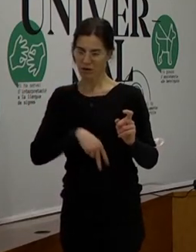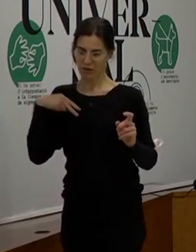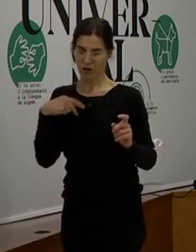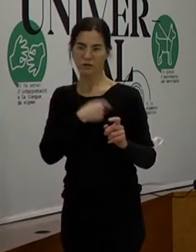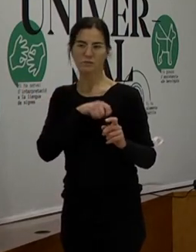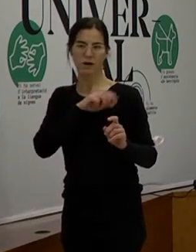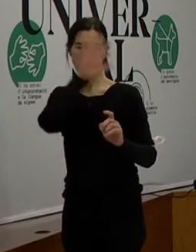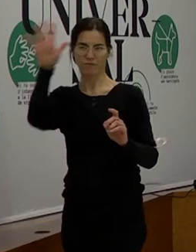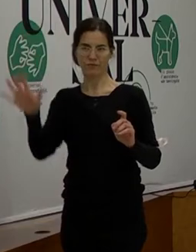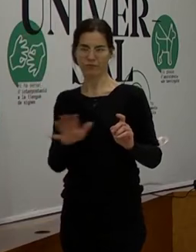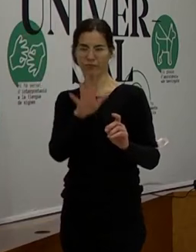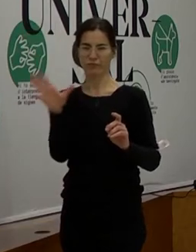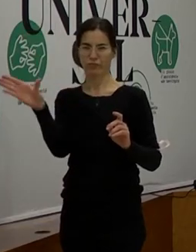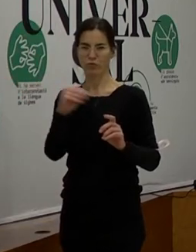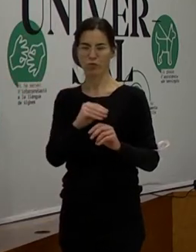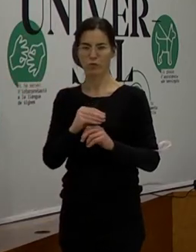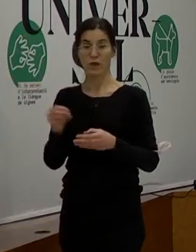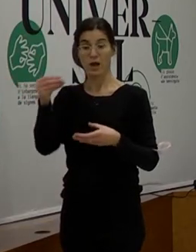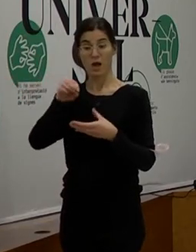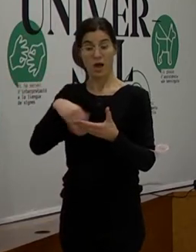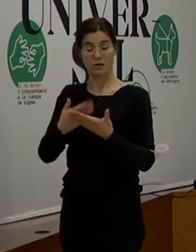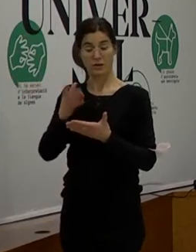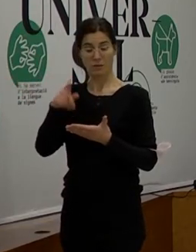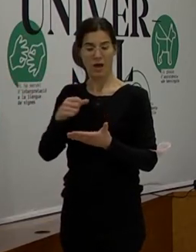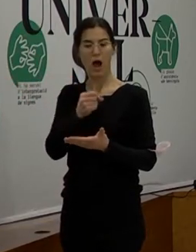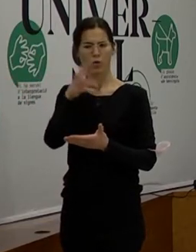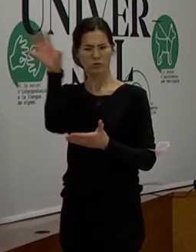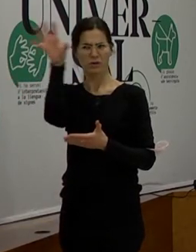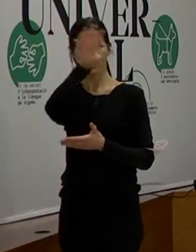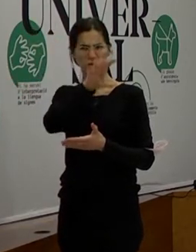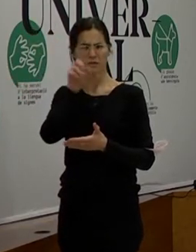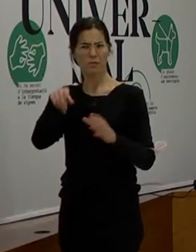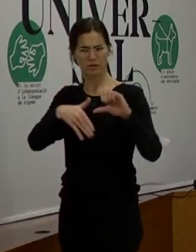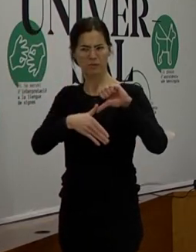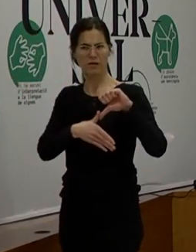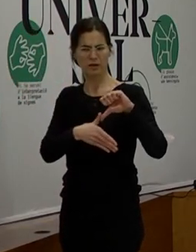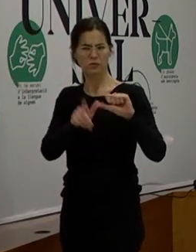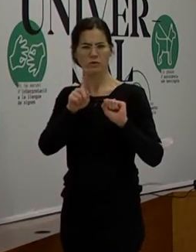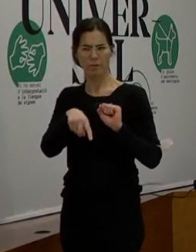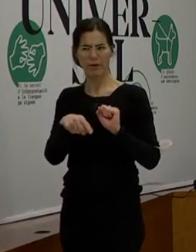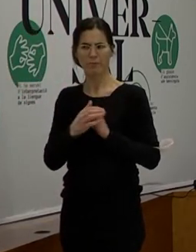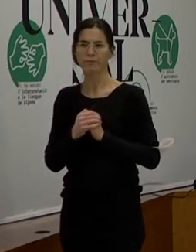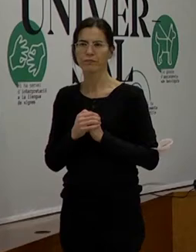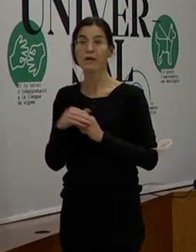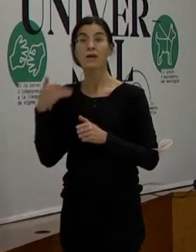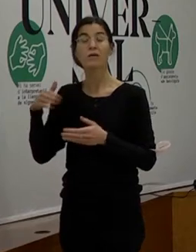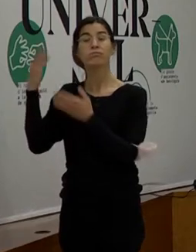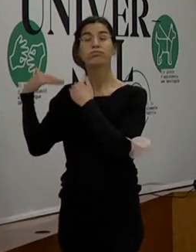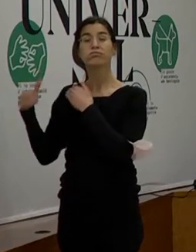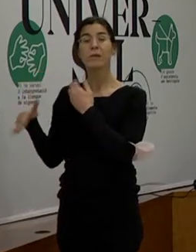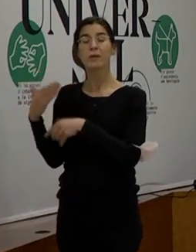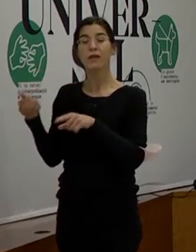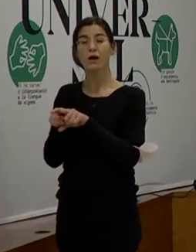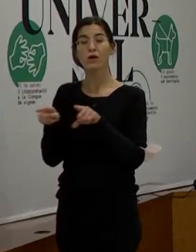de tota Espanya, inclòs alguns països ja de Latinoamèrica. Va començar amb uns balls i